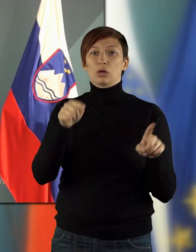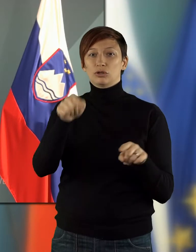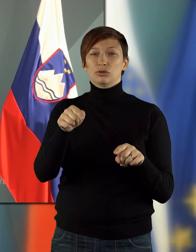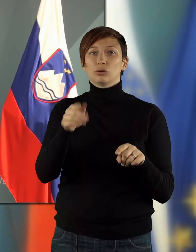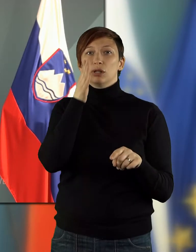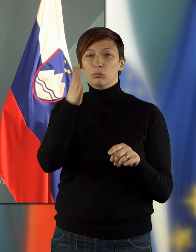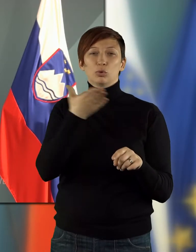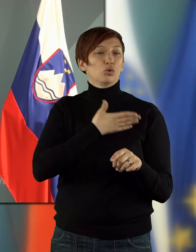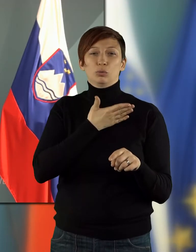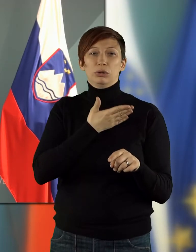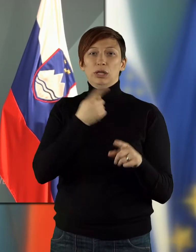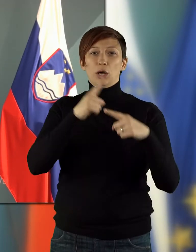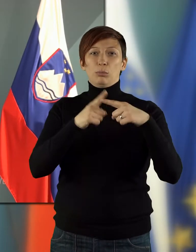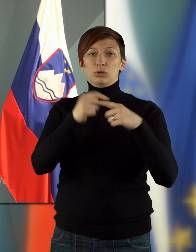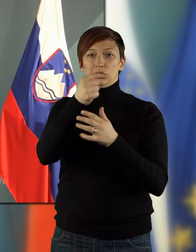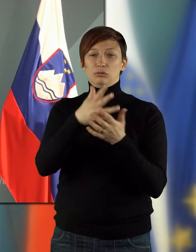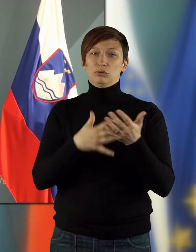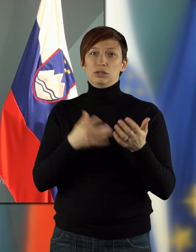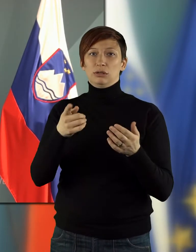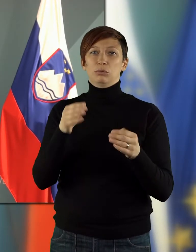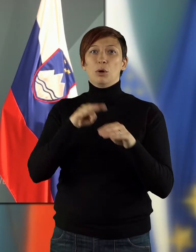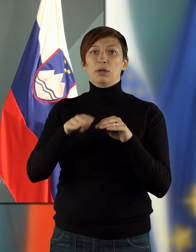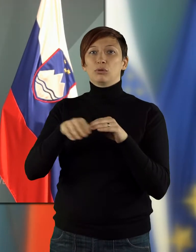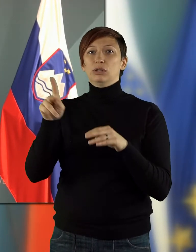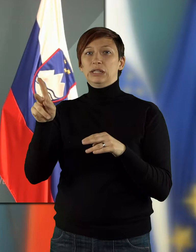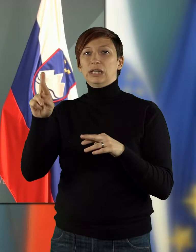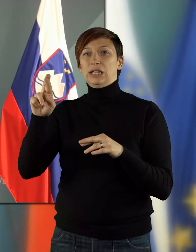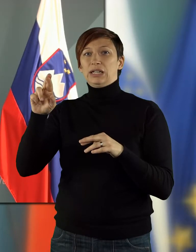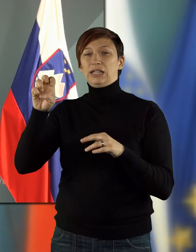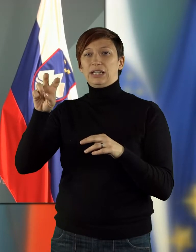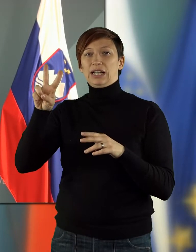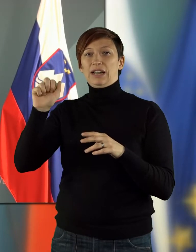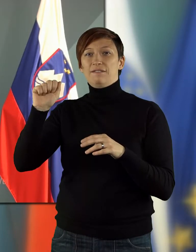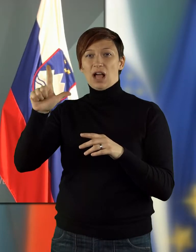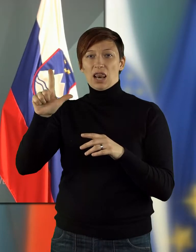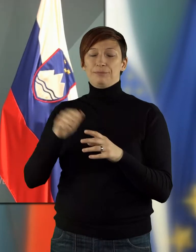drugače tako ali tako ne bodo dobili pozitivne ocene po metodi Kreval.